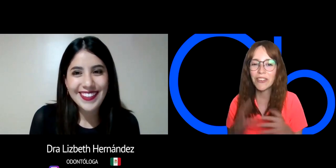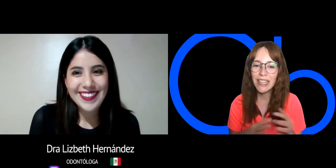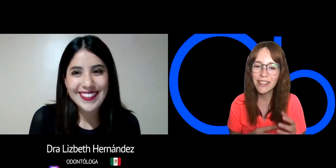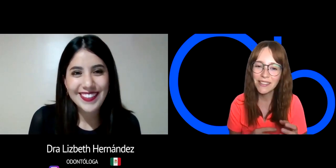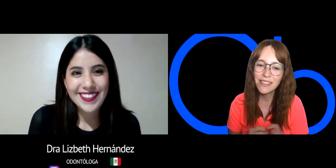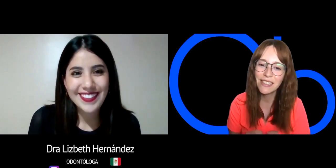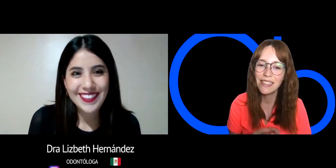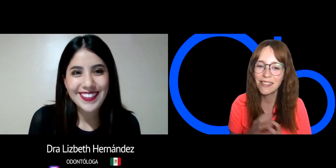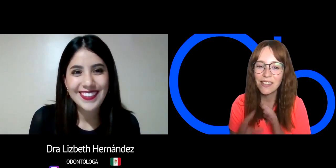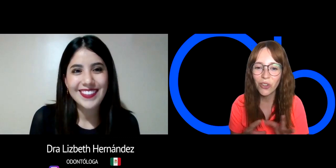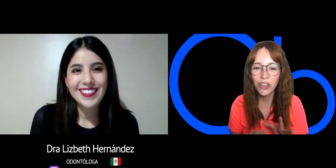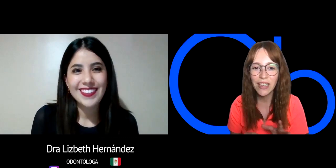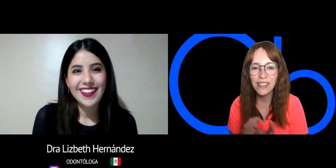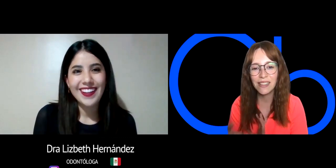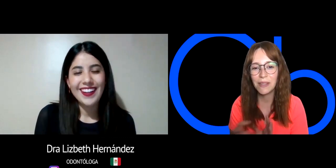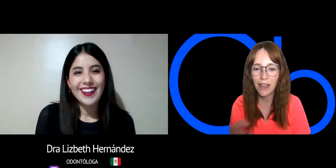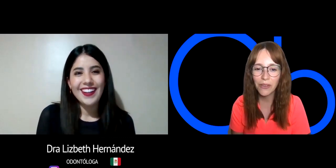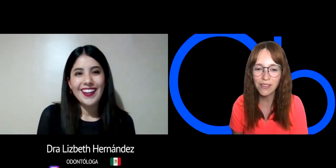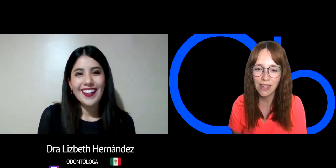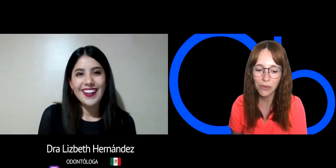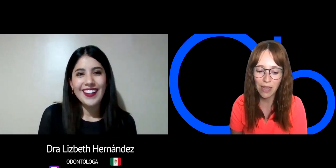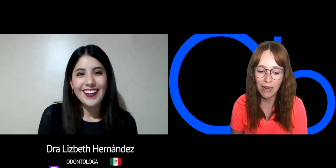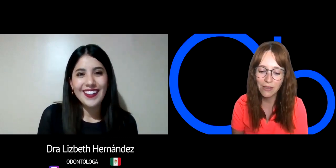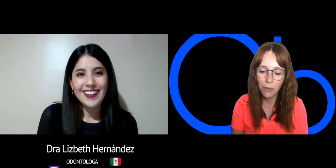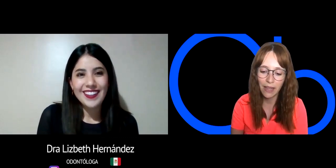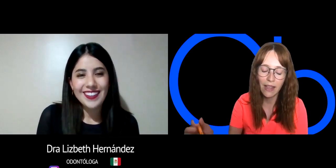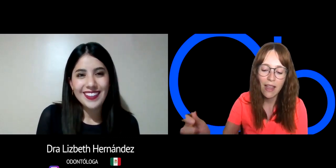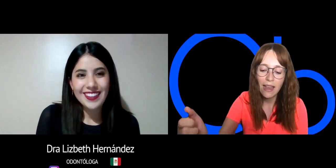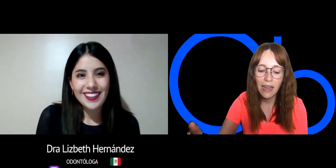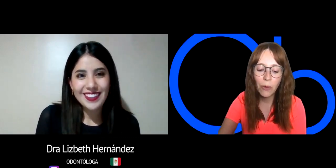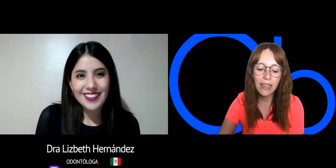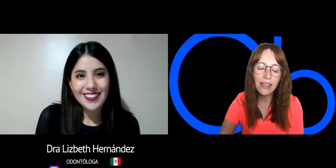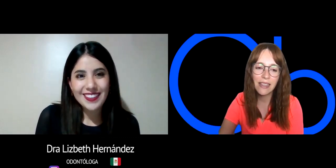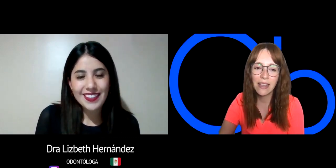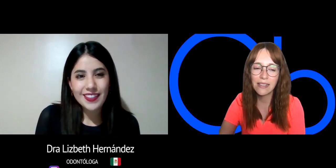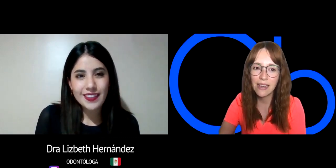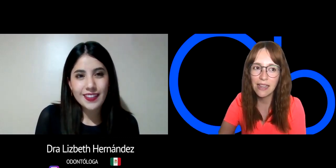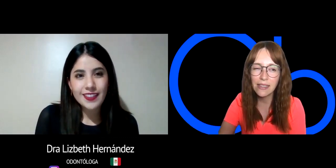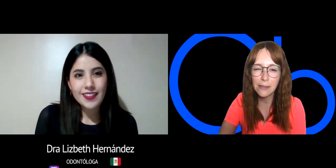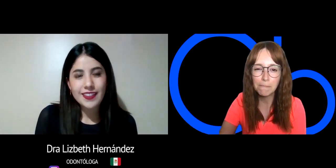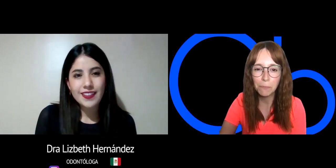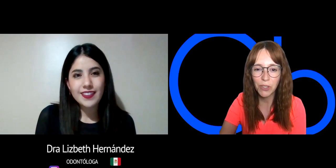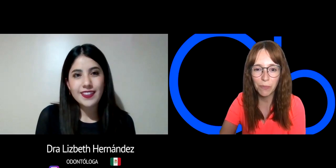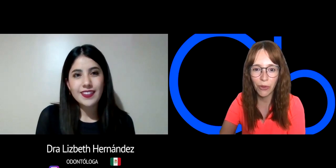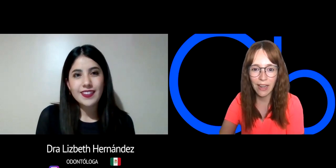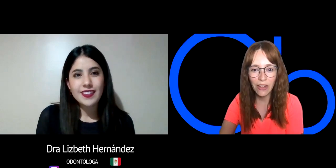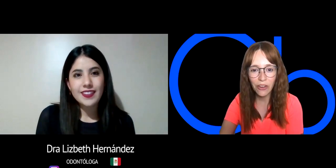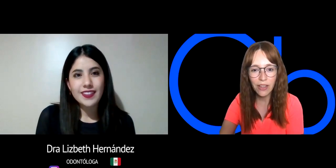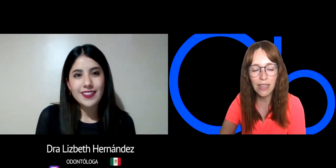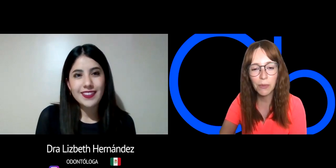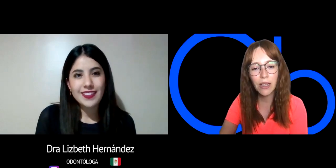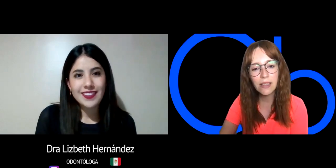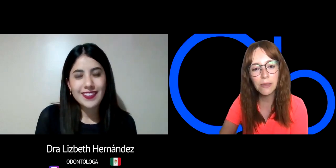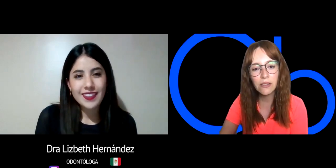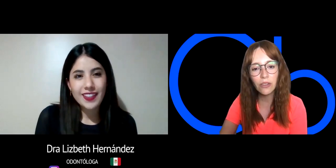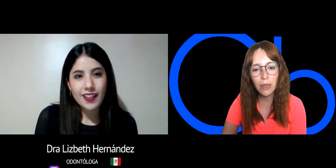como reels y stories y videos de que nos hablas sobre el lenguaje de señas. Eres pues pionera, yo creo que de